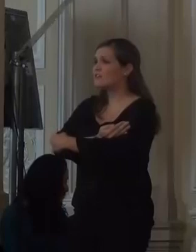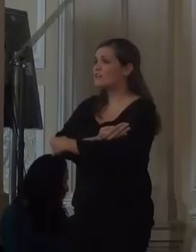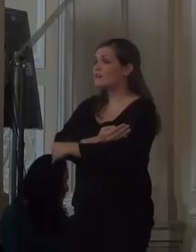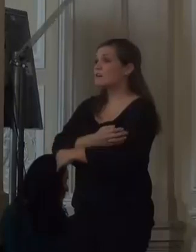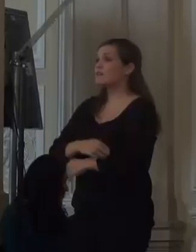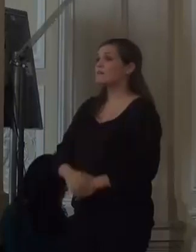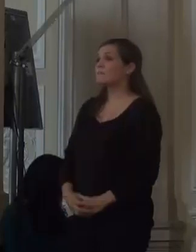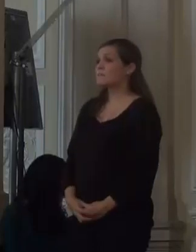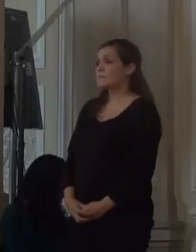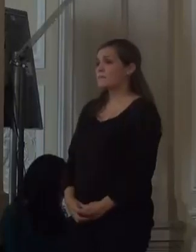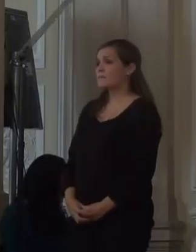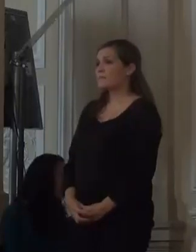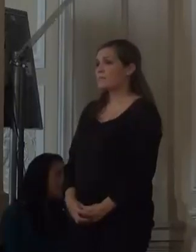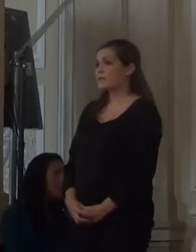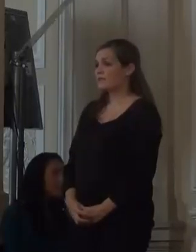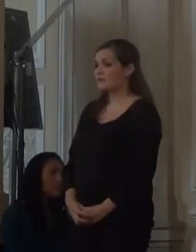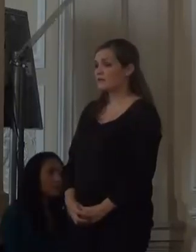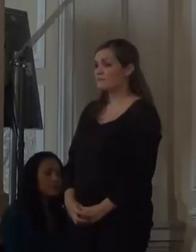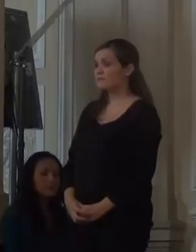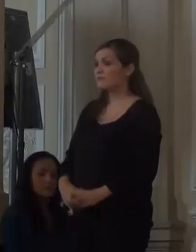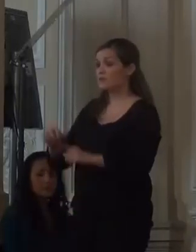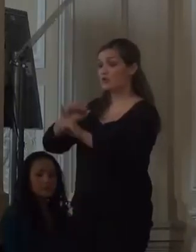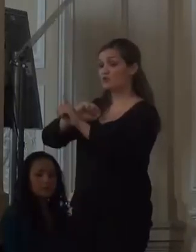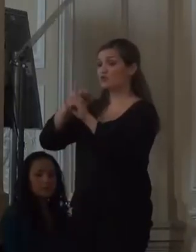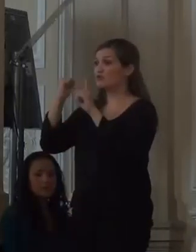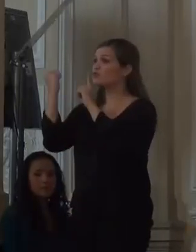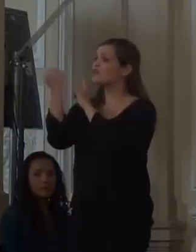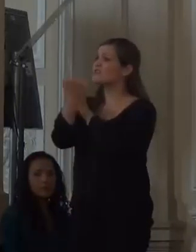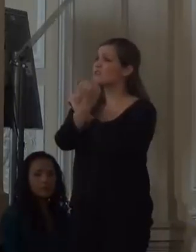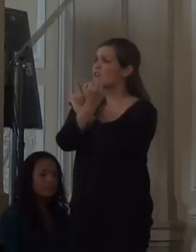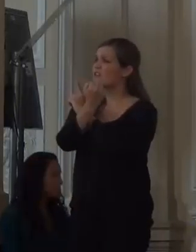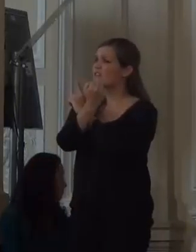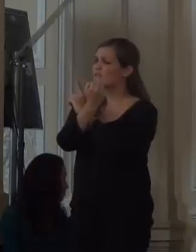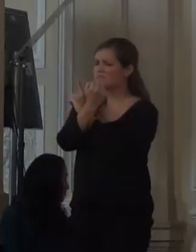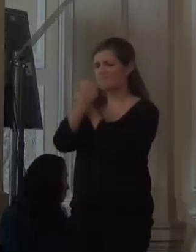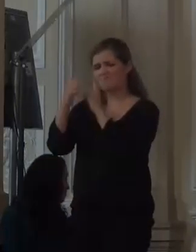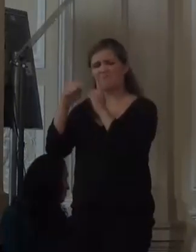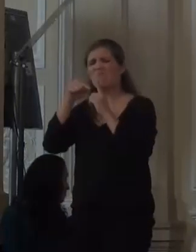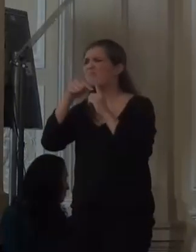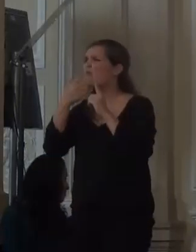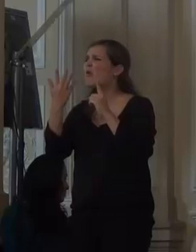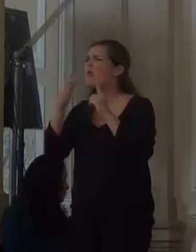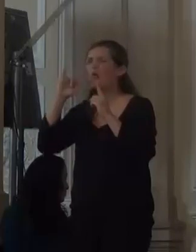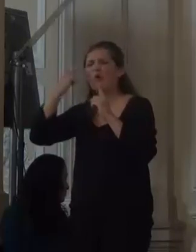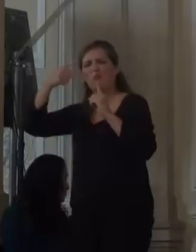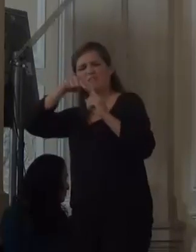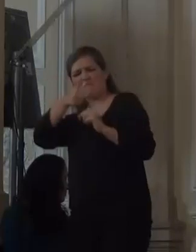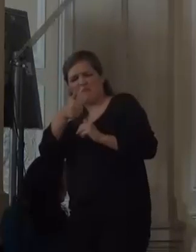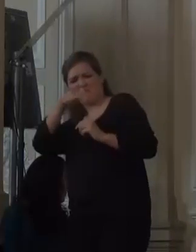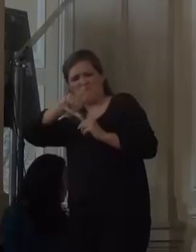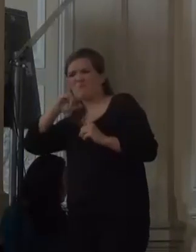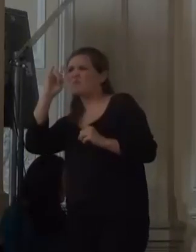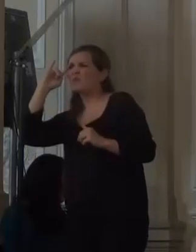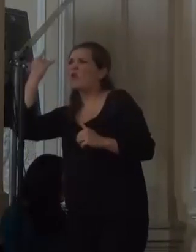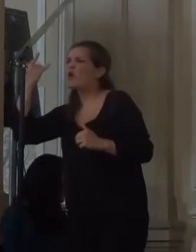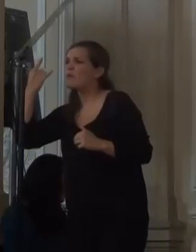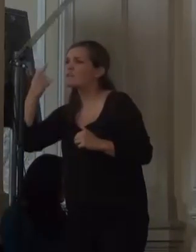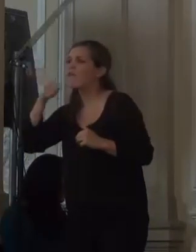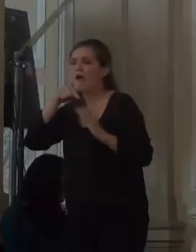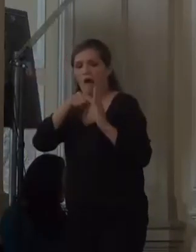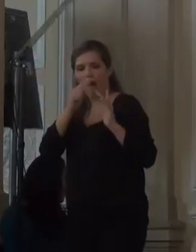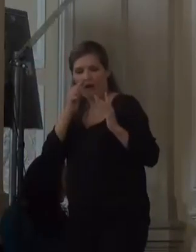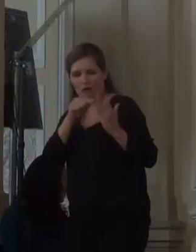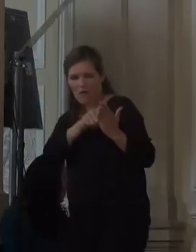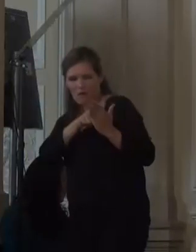formas por las que se puede definir una sociedad es por el trato que da a sus niños, a sus